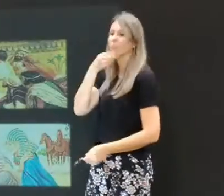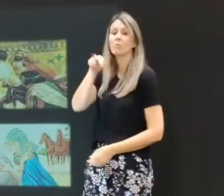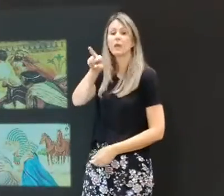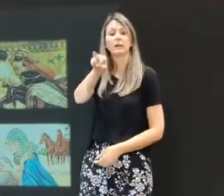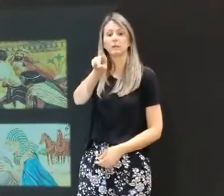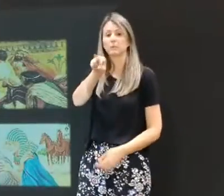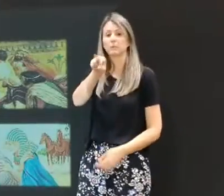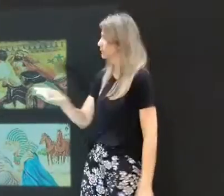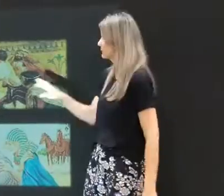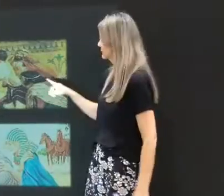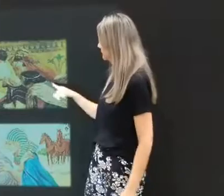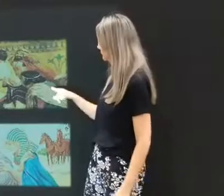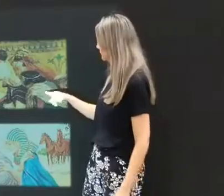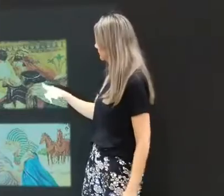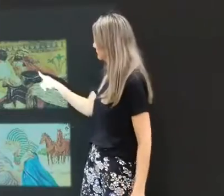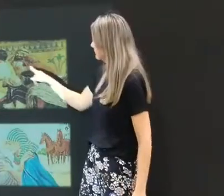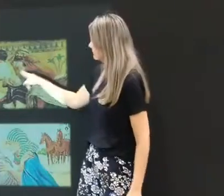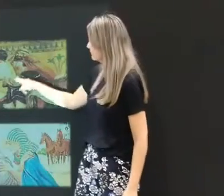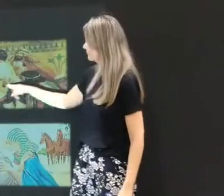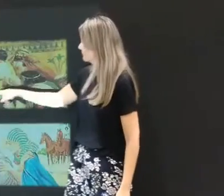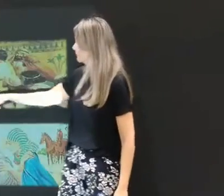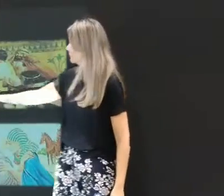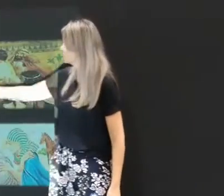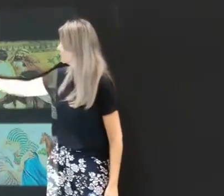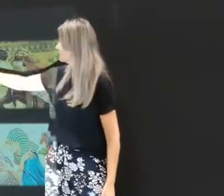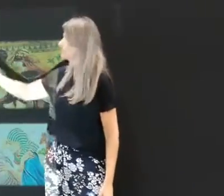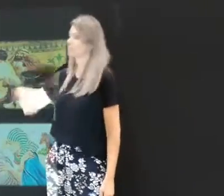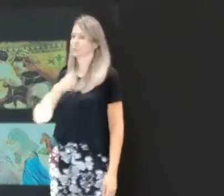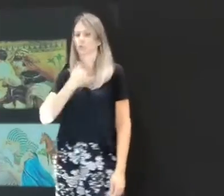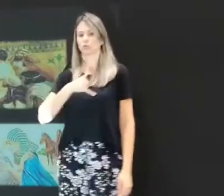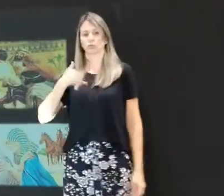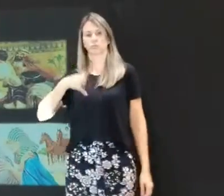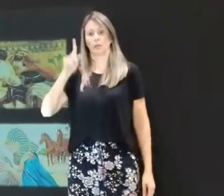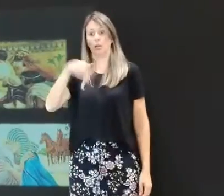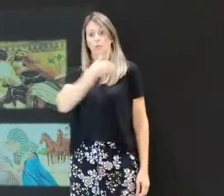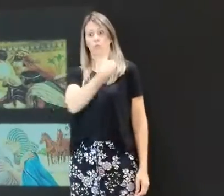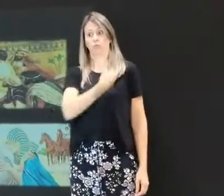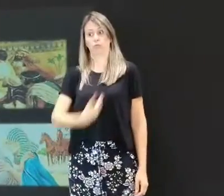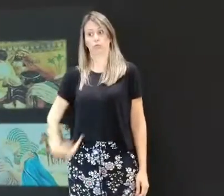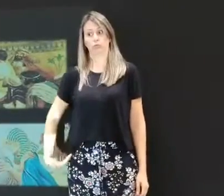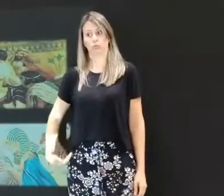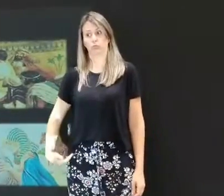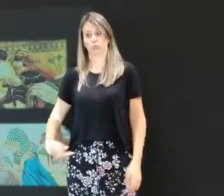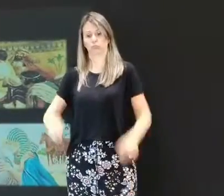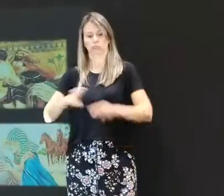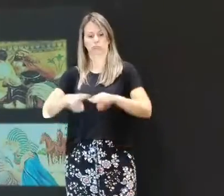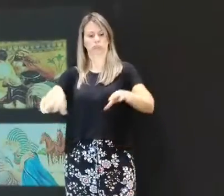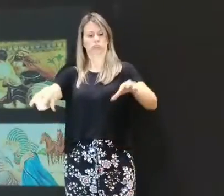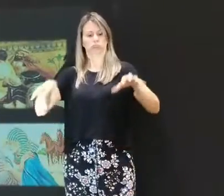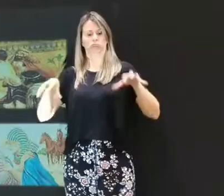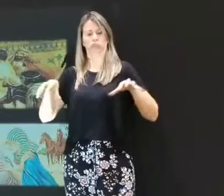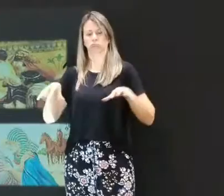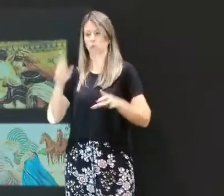Tá vendo os irmãos? Eles se reencontraram. José, né, governador do Egito, né,